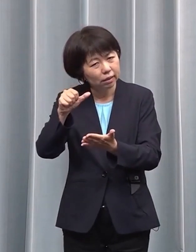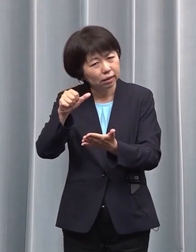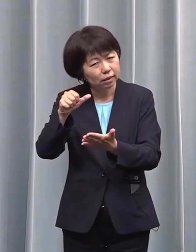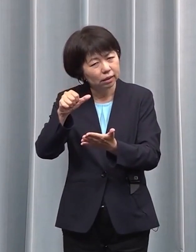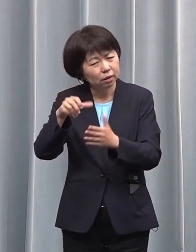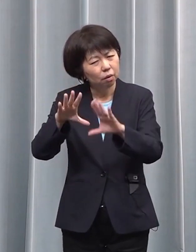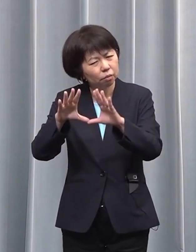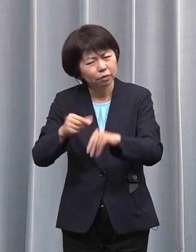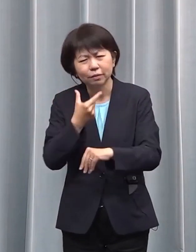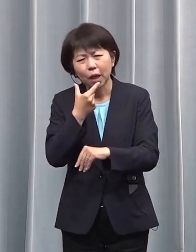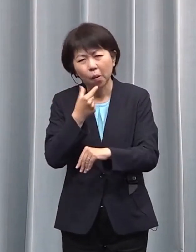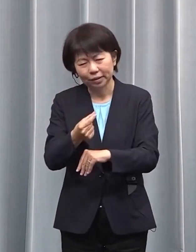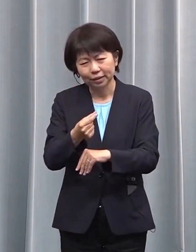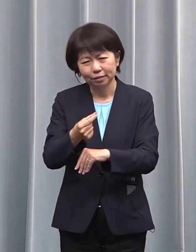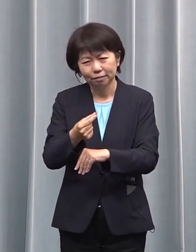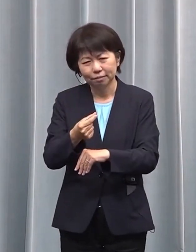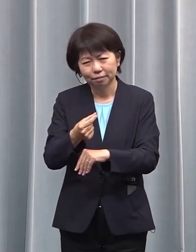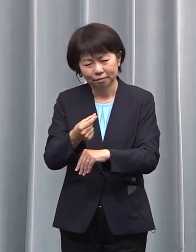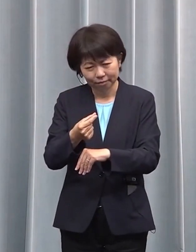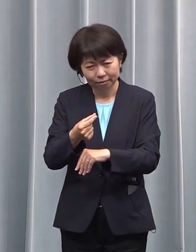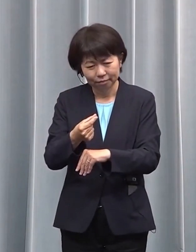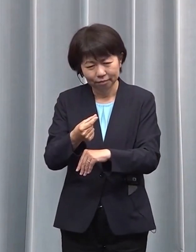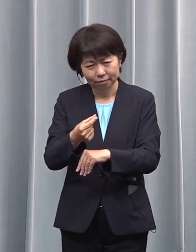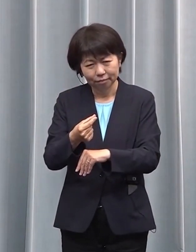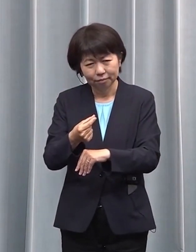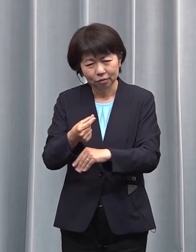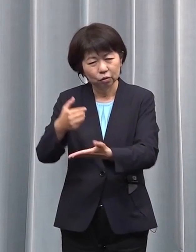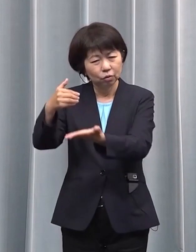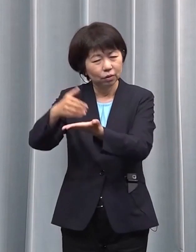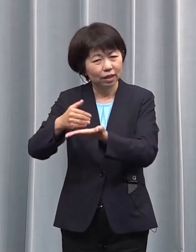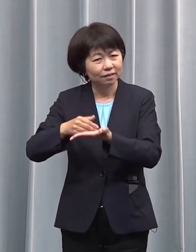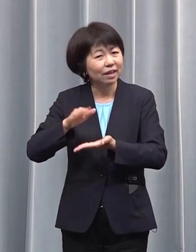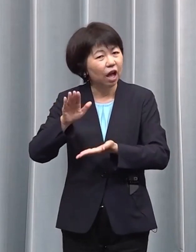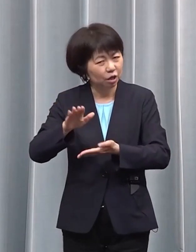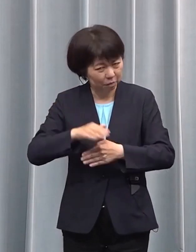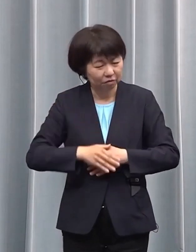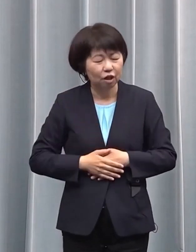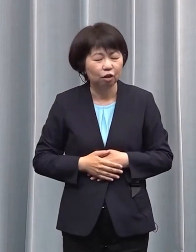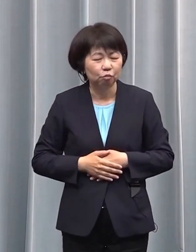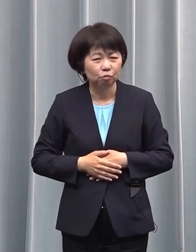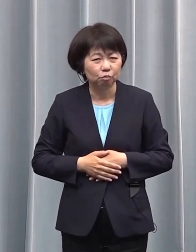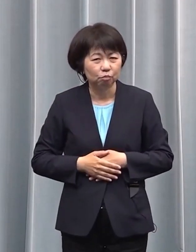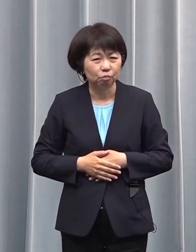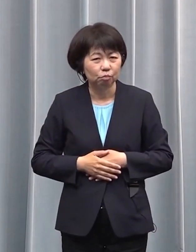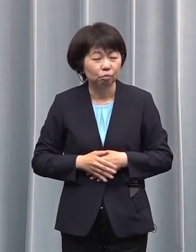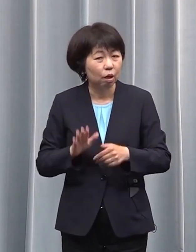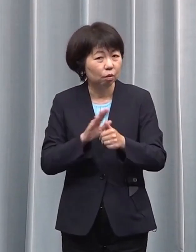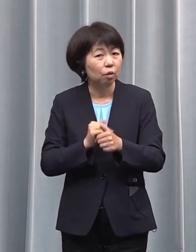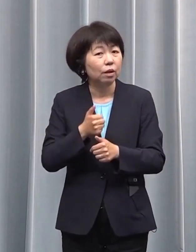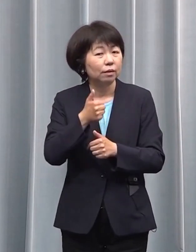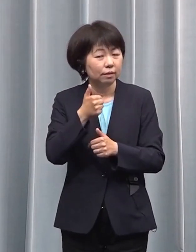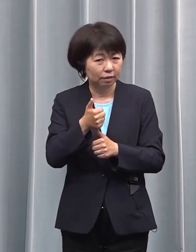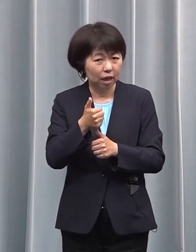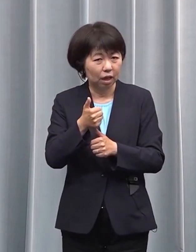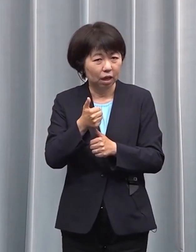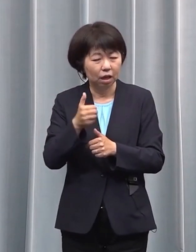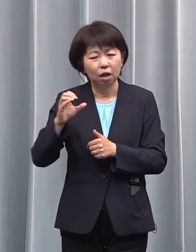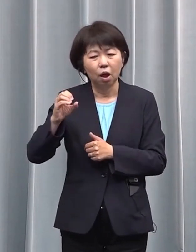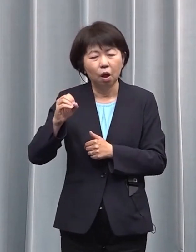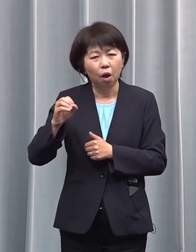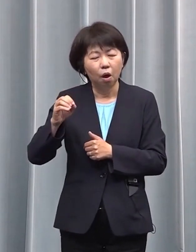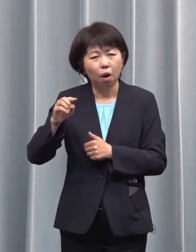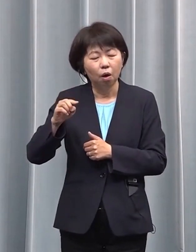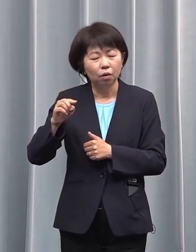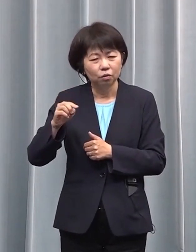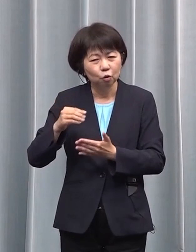代理人通じておよび国会議員を通じてお話しされました。官房長官、小澤さんや三島さん遺族の方々の